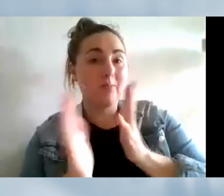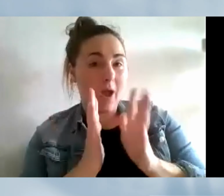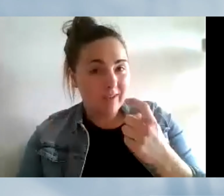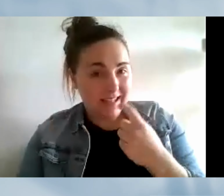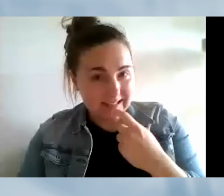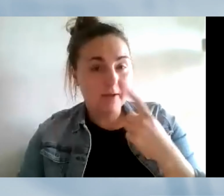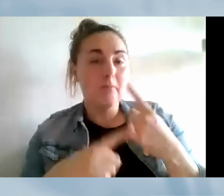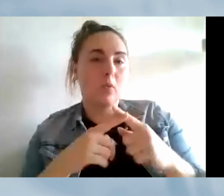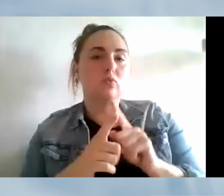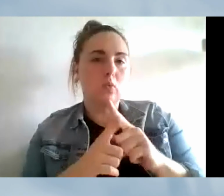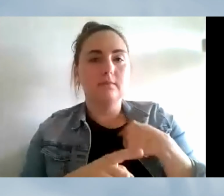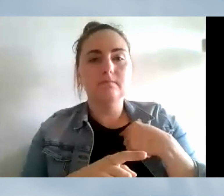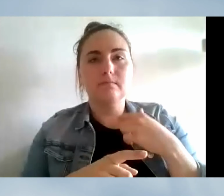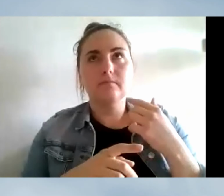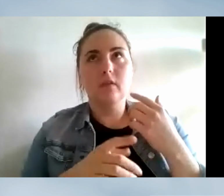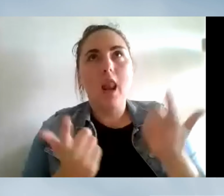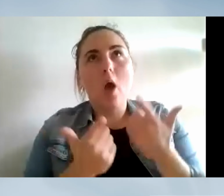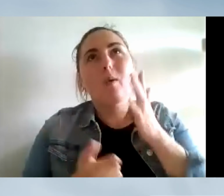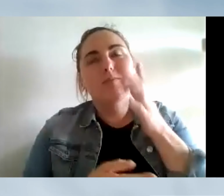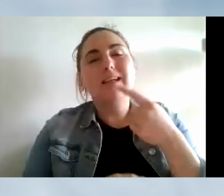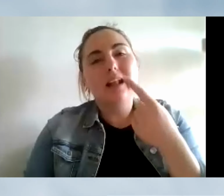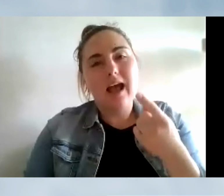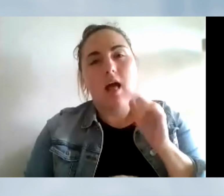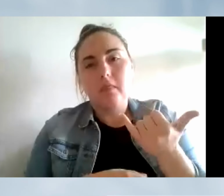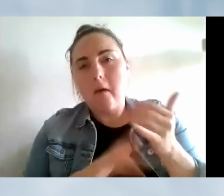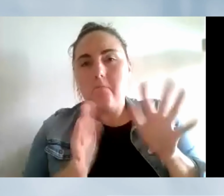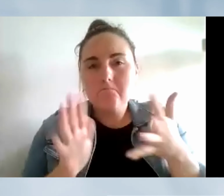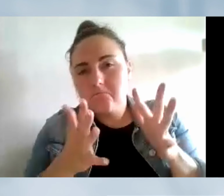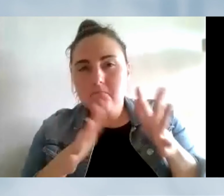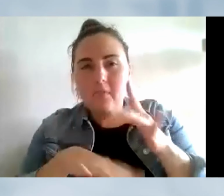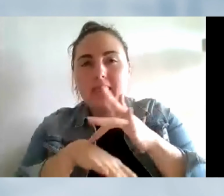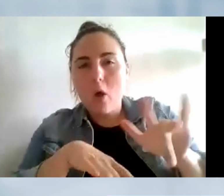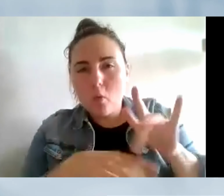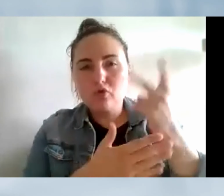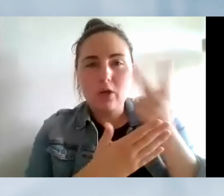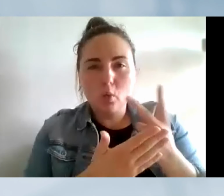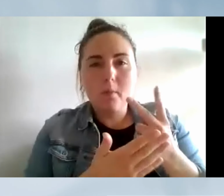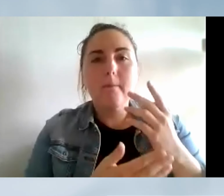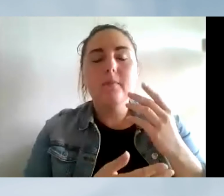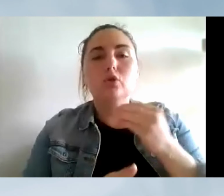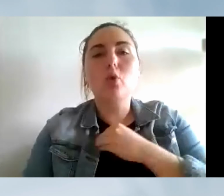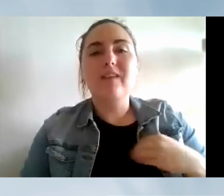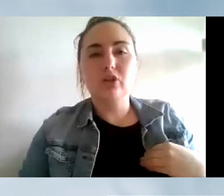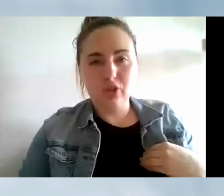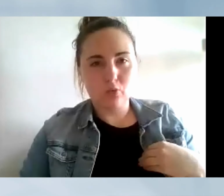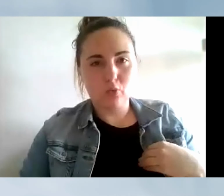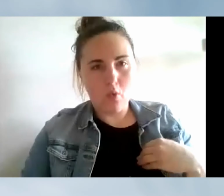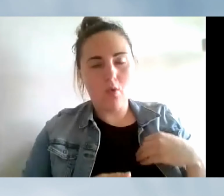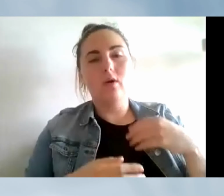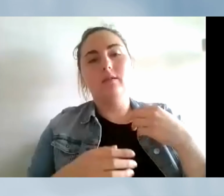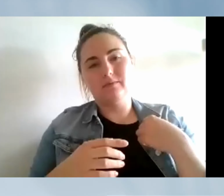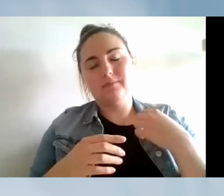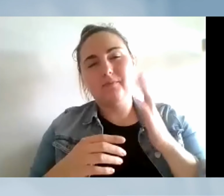gluha oseba in uporabnica znakovnega jezika bi lahko rekla, da tekoče